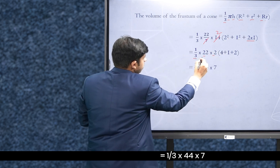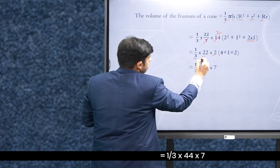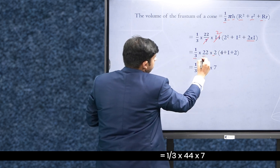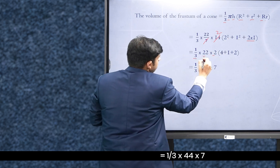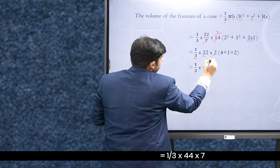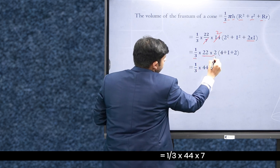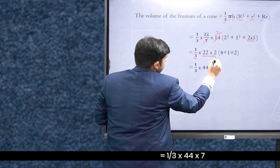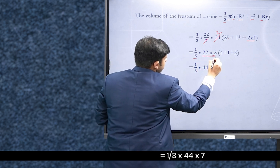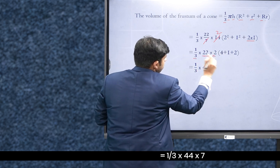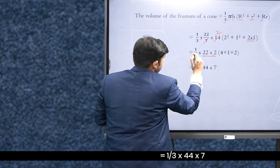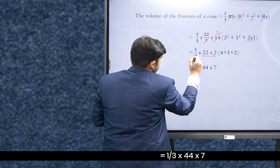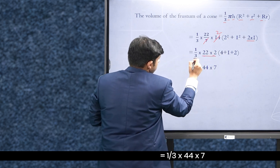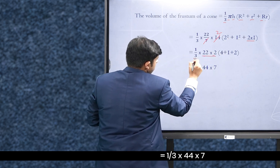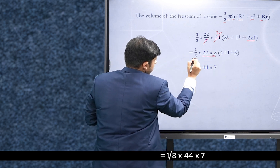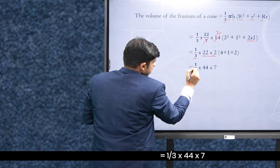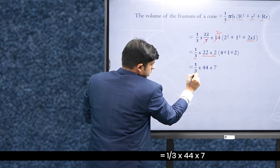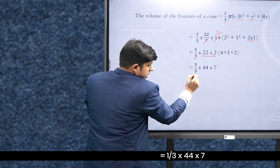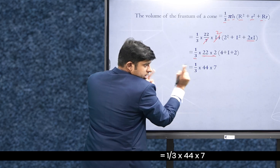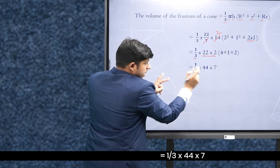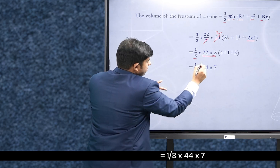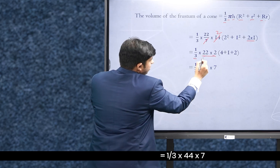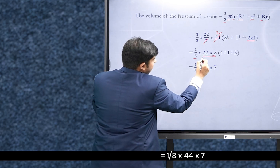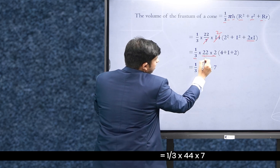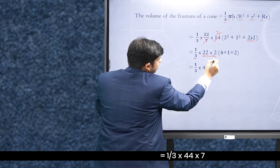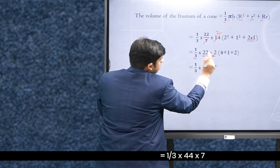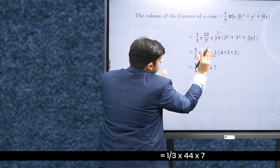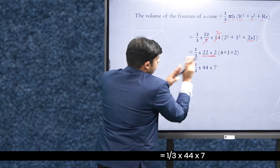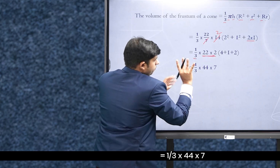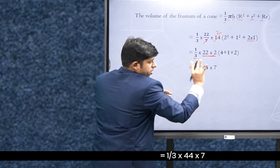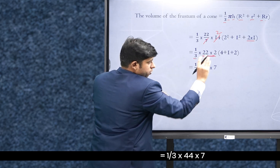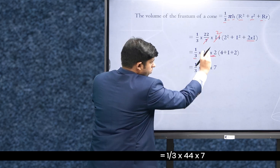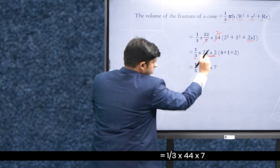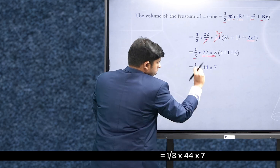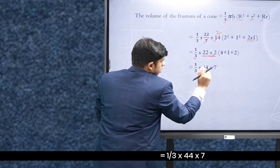ஈடு 1/3 பெருக்கல் 44 பெருக்கல் 7.